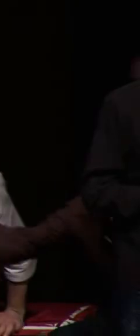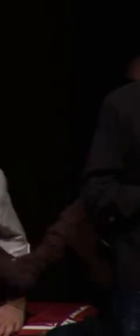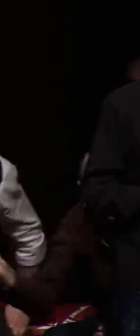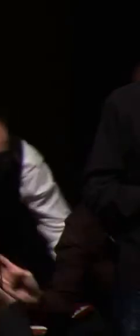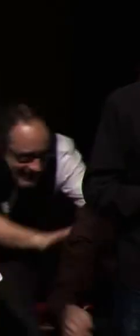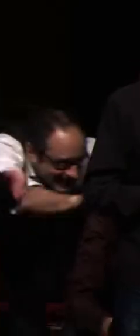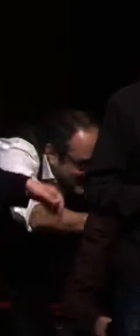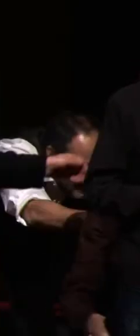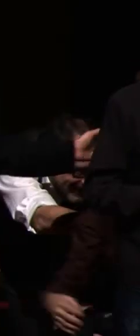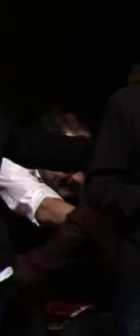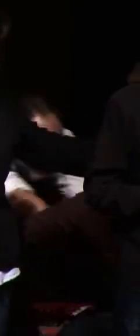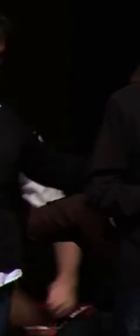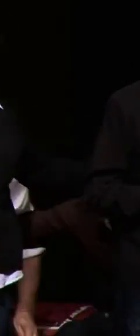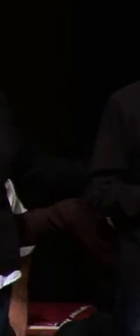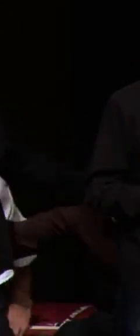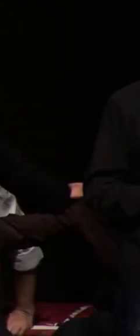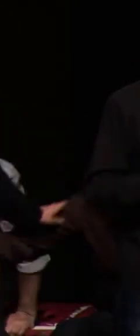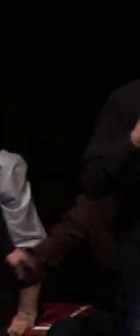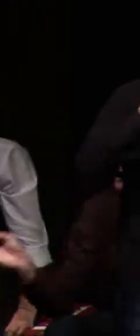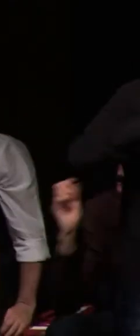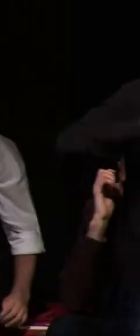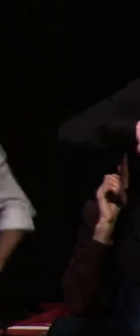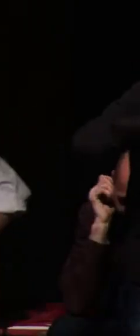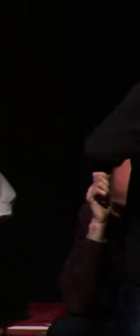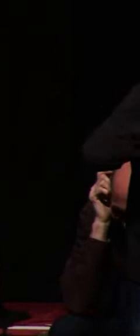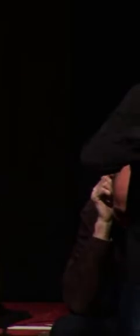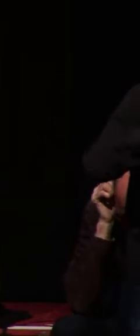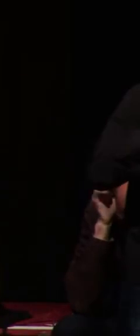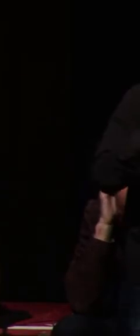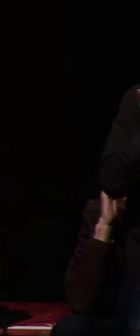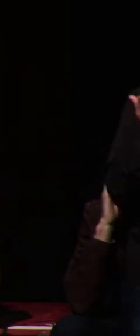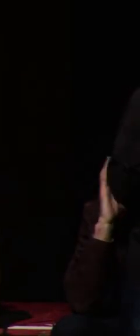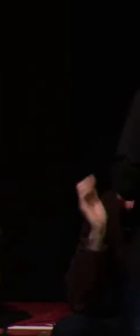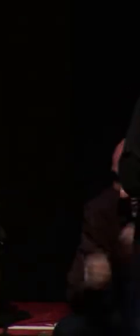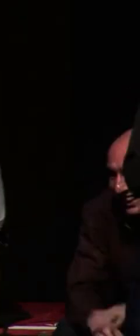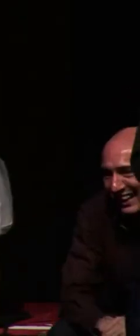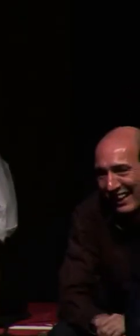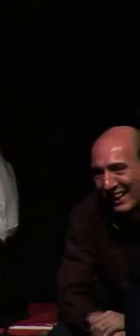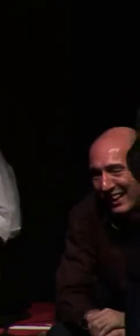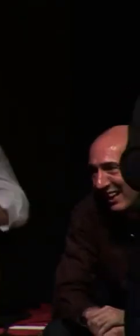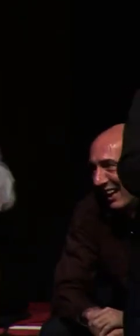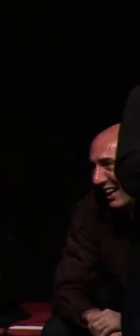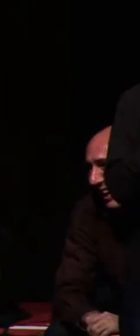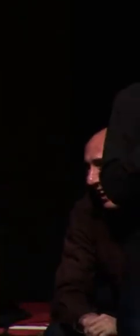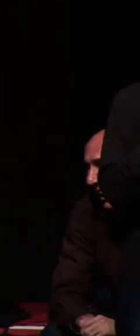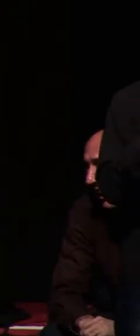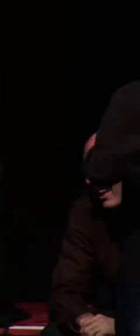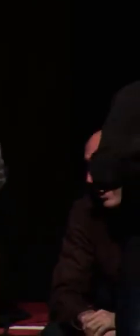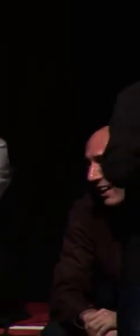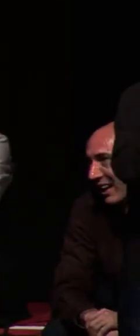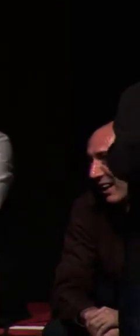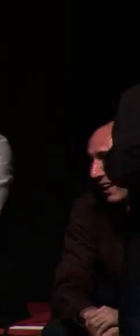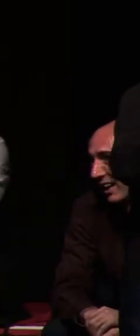Per què ens presentem? Nosaltres no ens presentem per guanyar eleccions al Parlament de